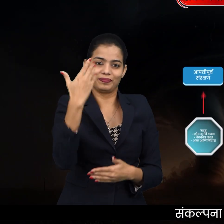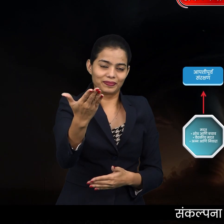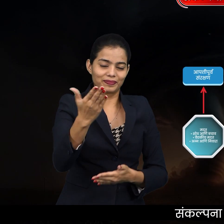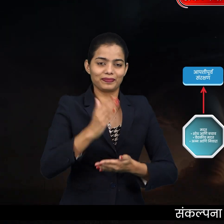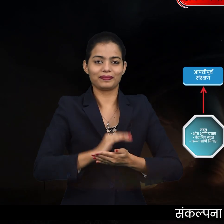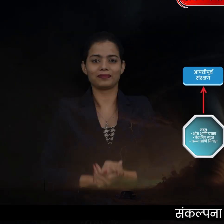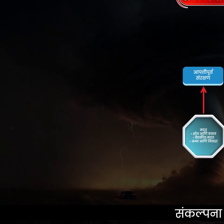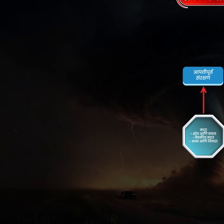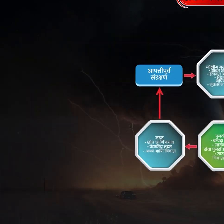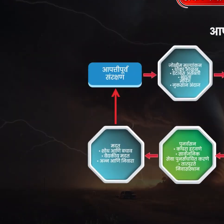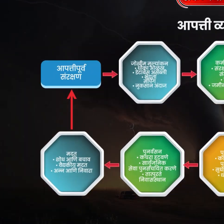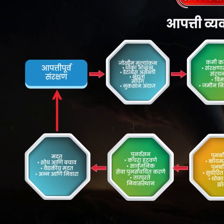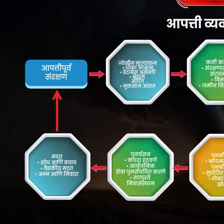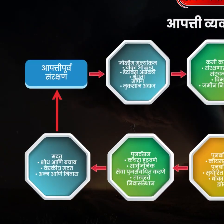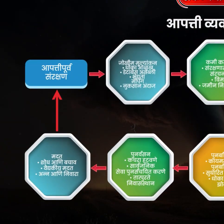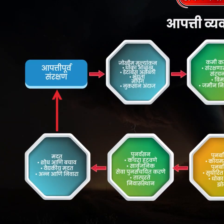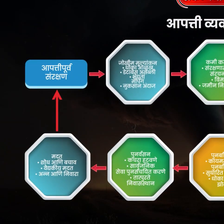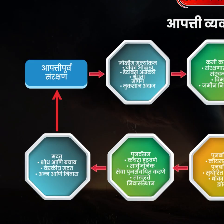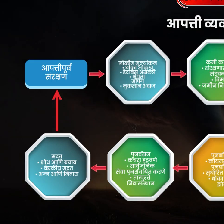संकल्पना नकाशा.